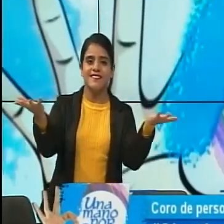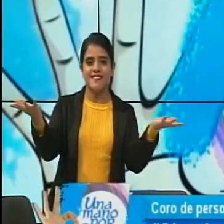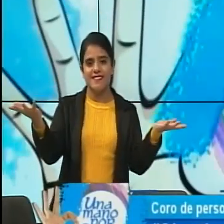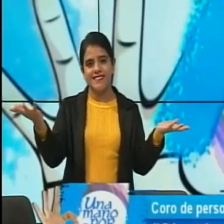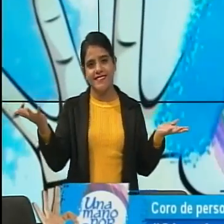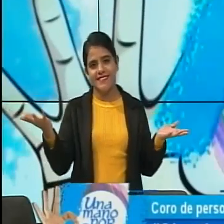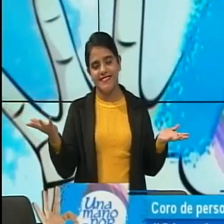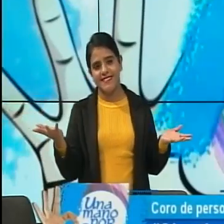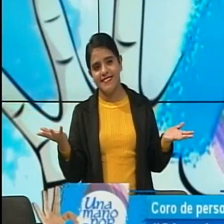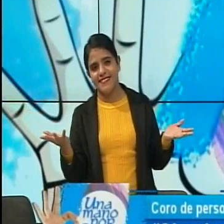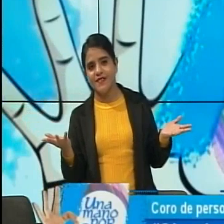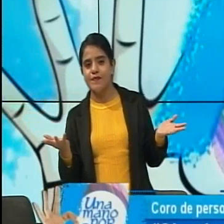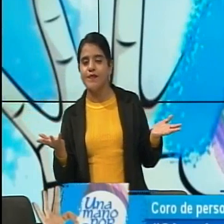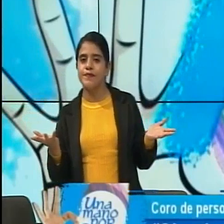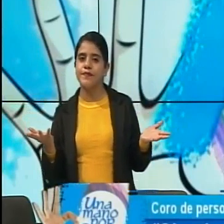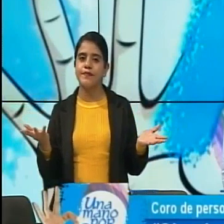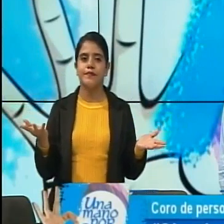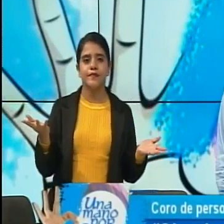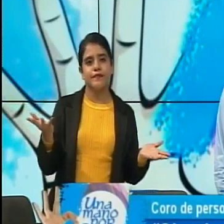renacerá.